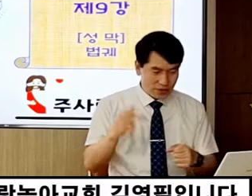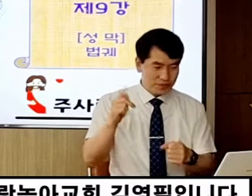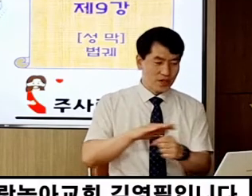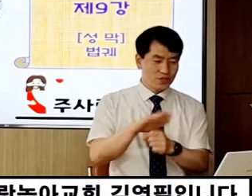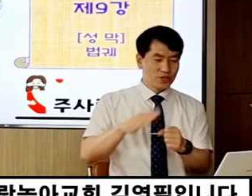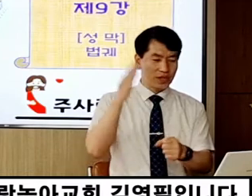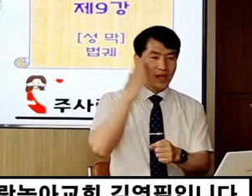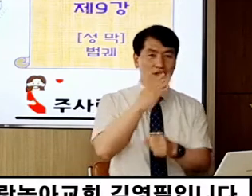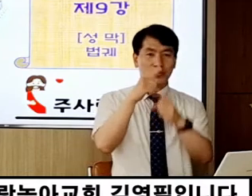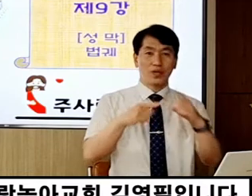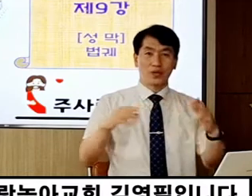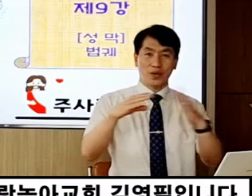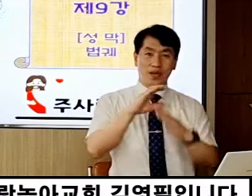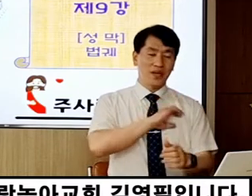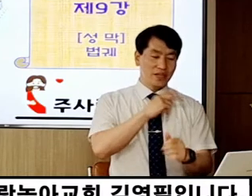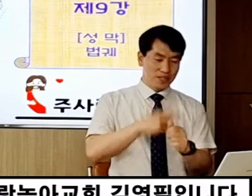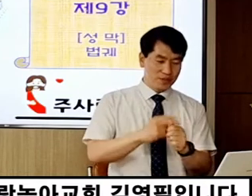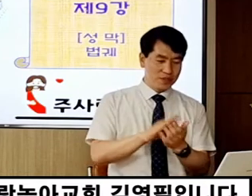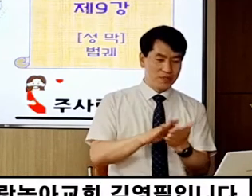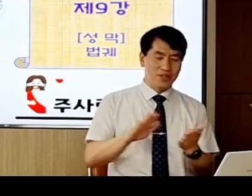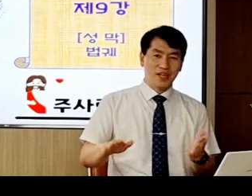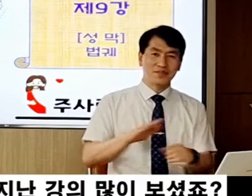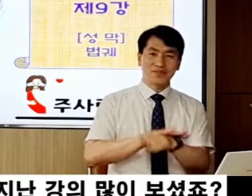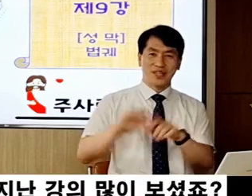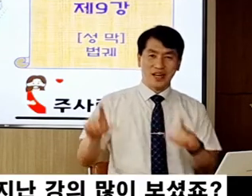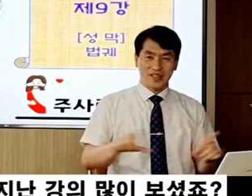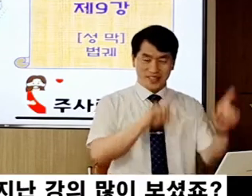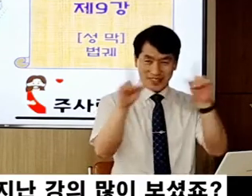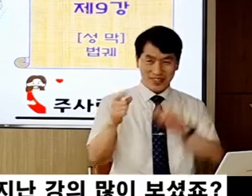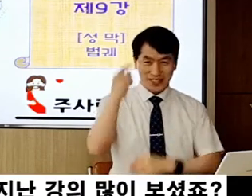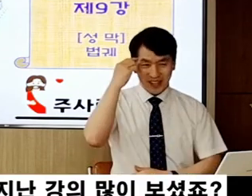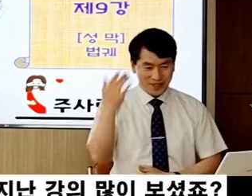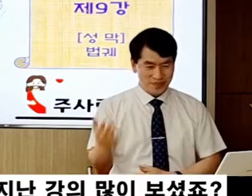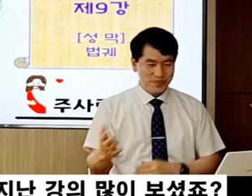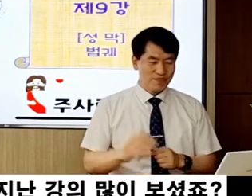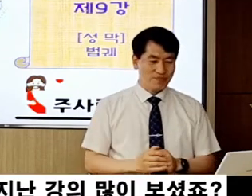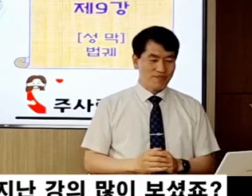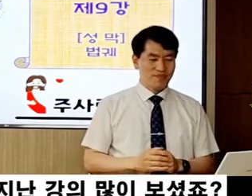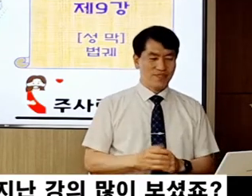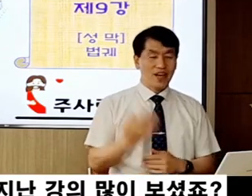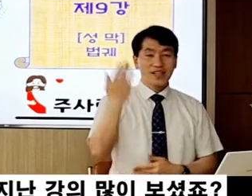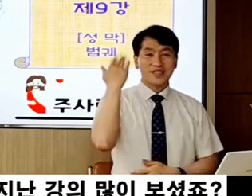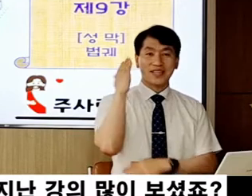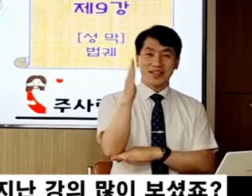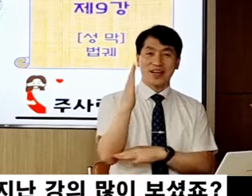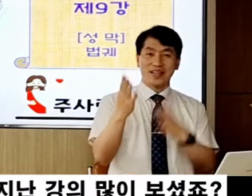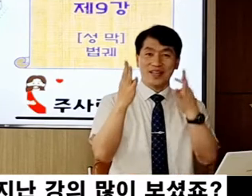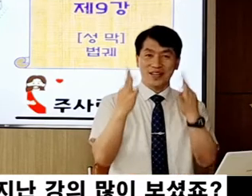안녕하세요. 조사랑 농학교의 김영필입니다. 잘 지내셨나요? 지난 강의